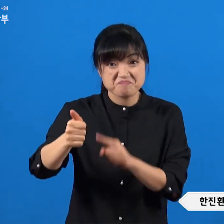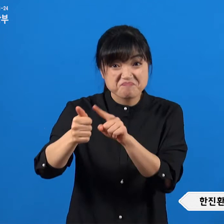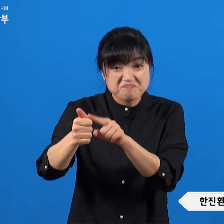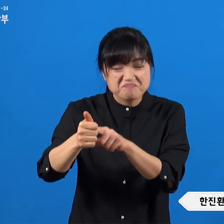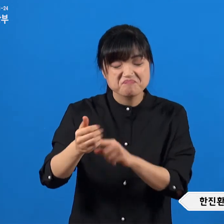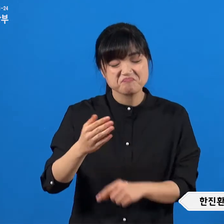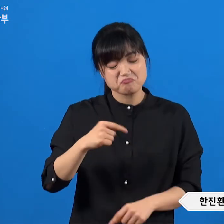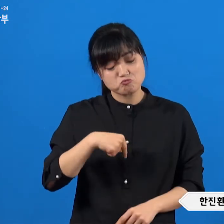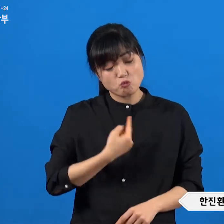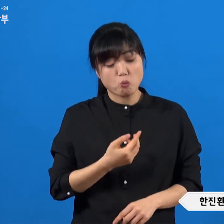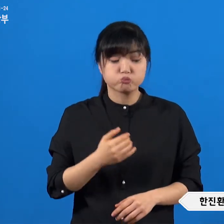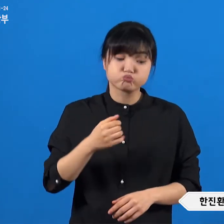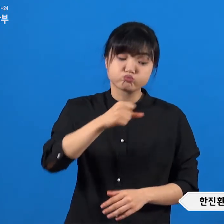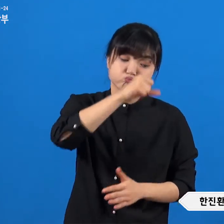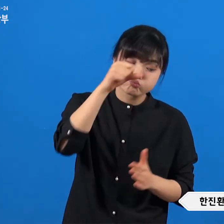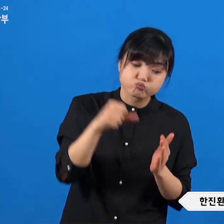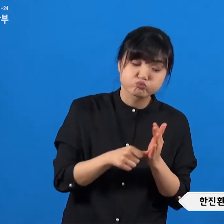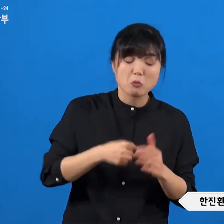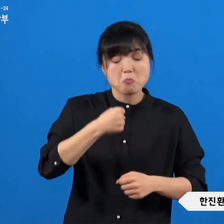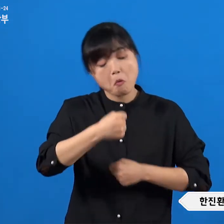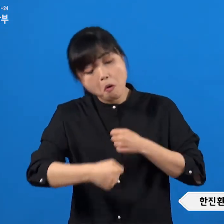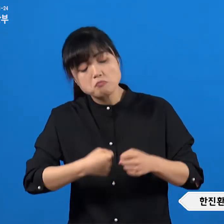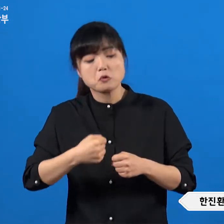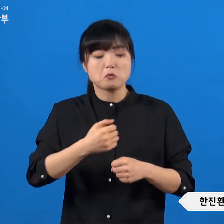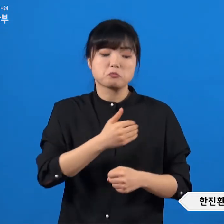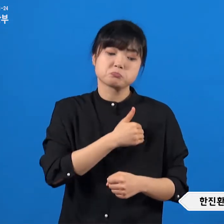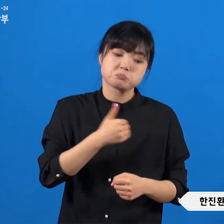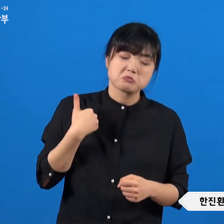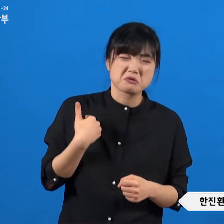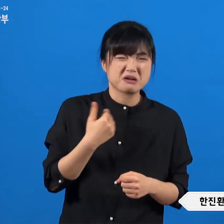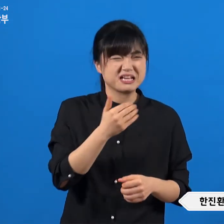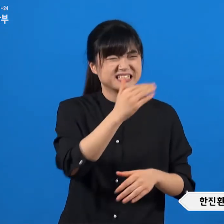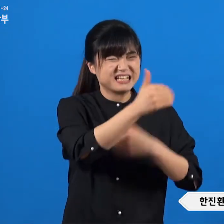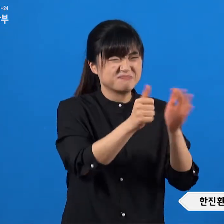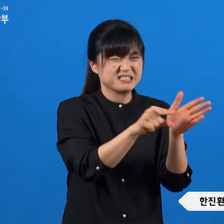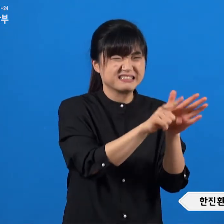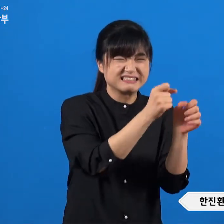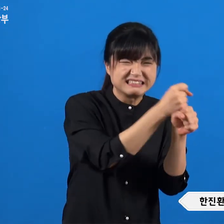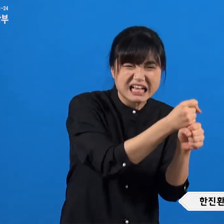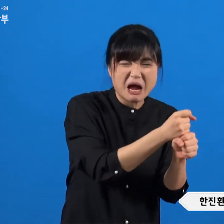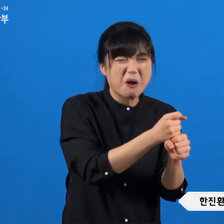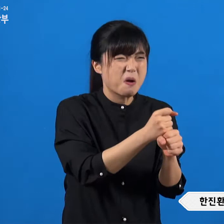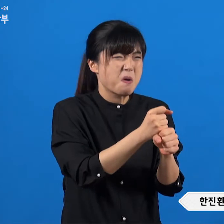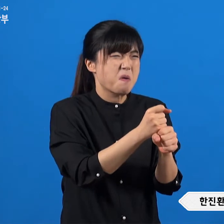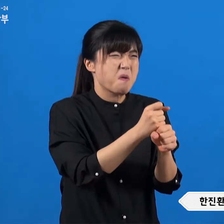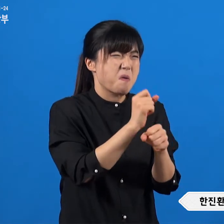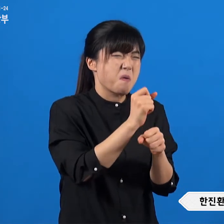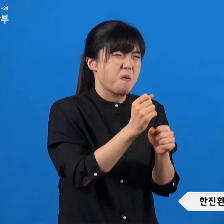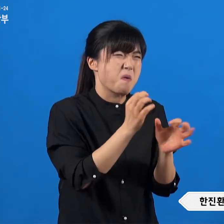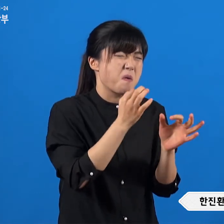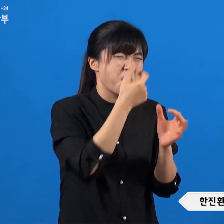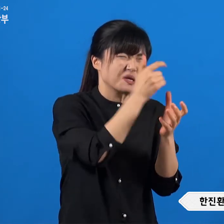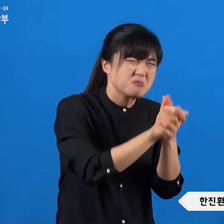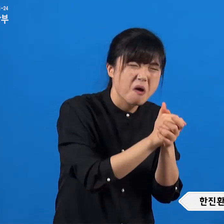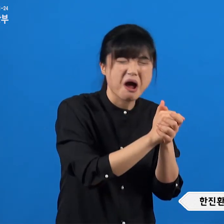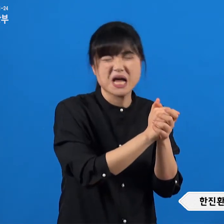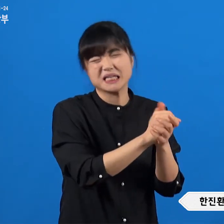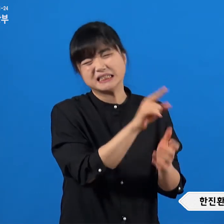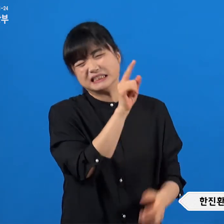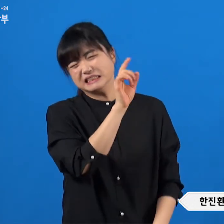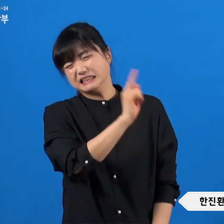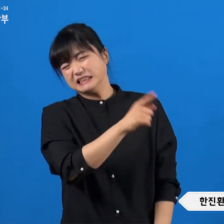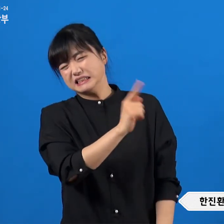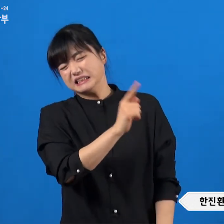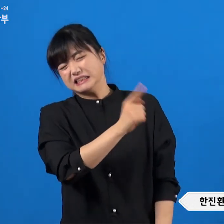자기 삶을 당당하게 살지 못하고 신에게 의존하고 절대자를 찾고 하는 것은 비겁한 짓이라고 공격을